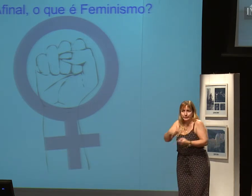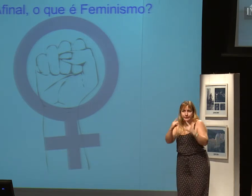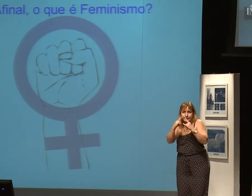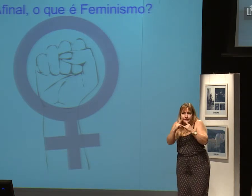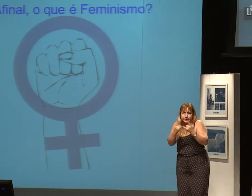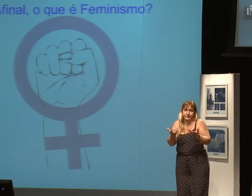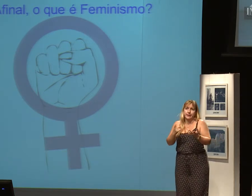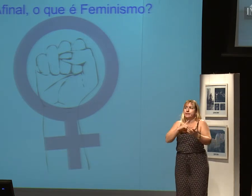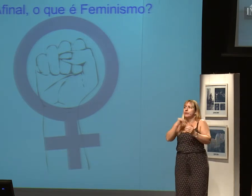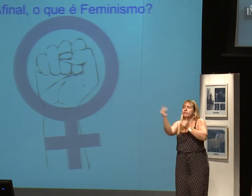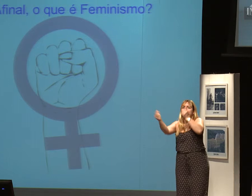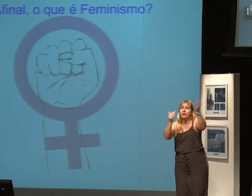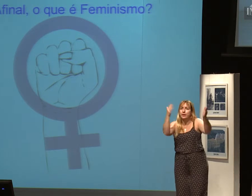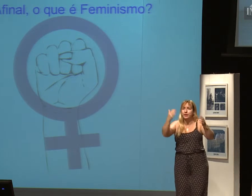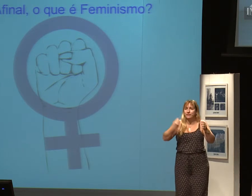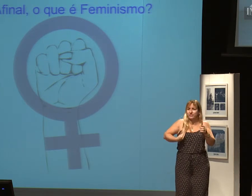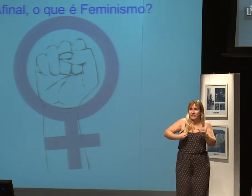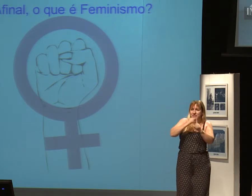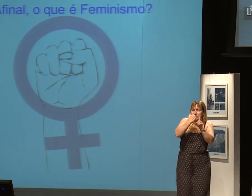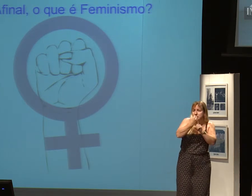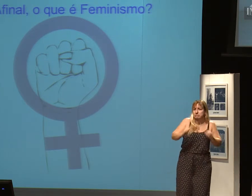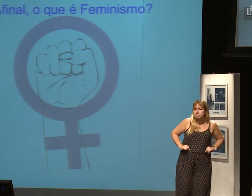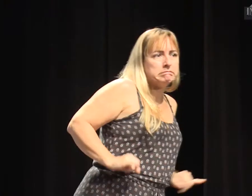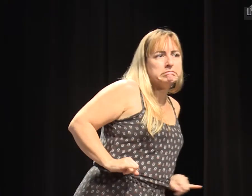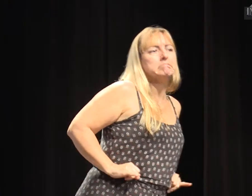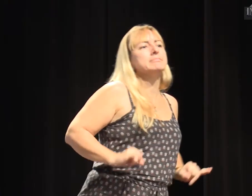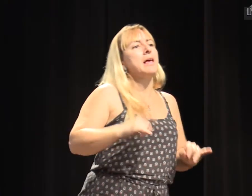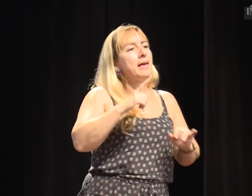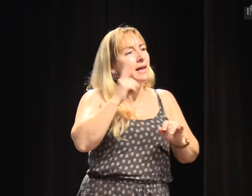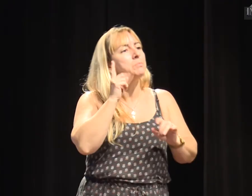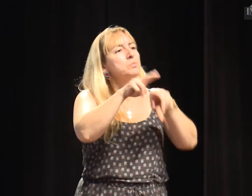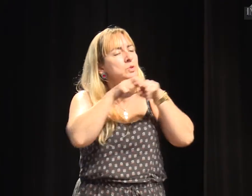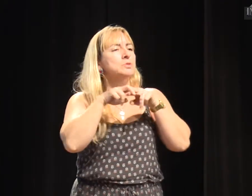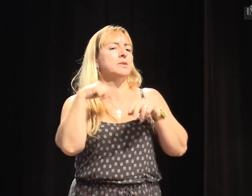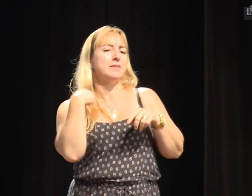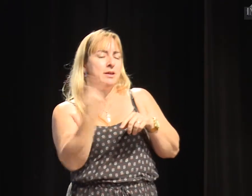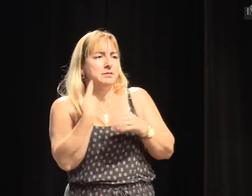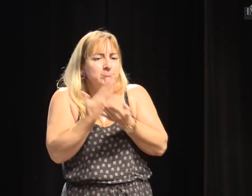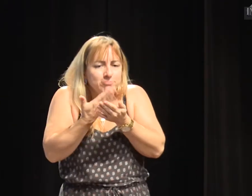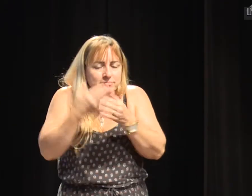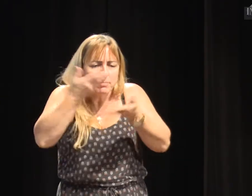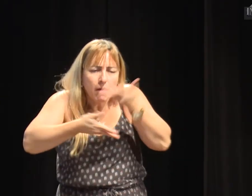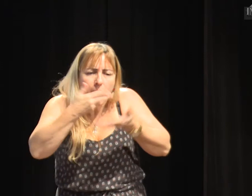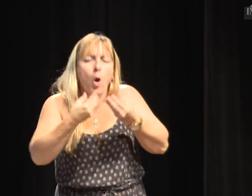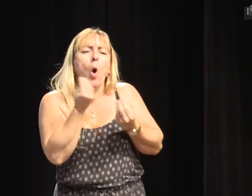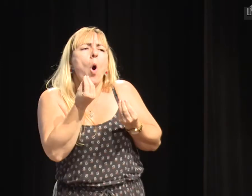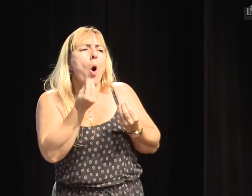precisam. Alunas aqui do INES, por exemplo, e pessoas da comunidade surda que sofrem abusos.